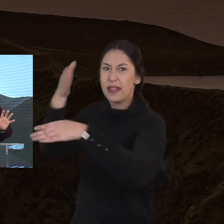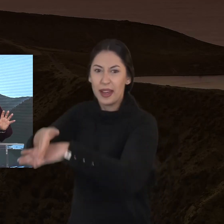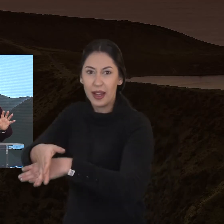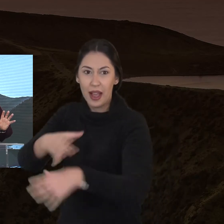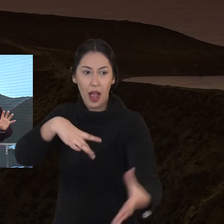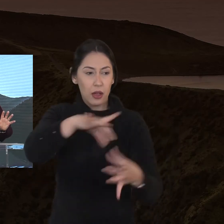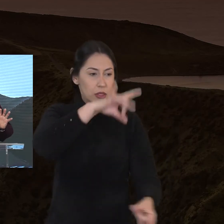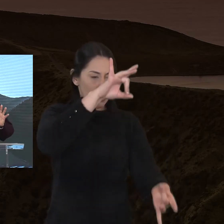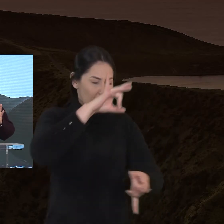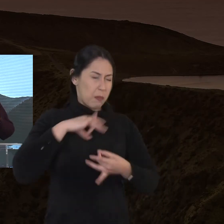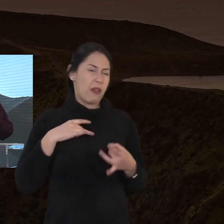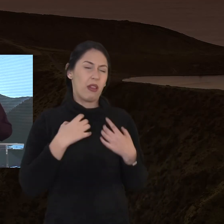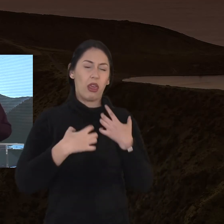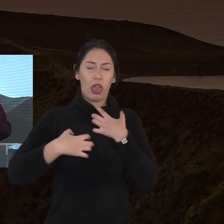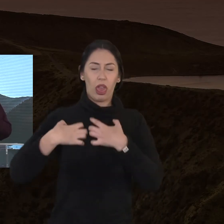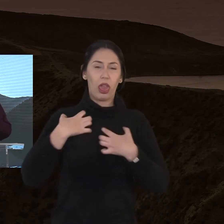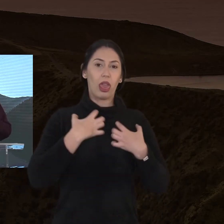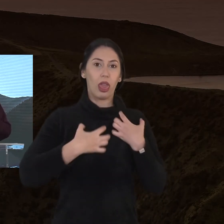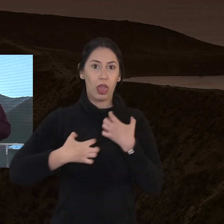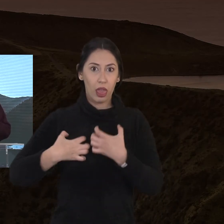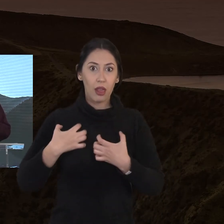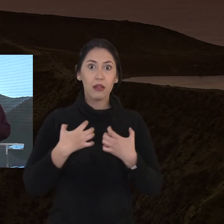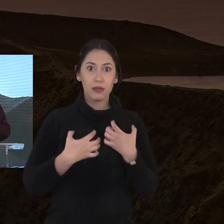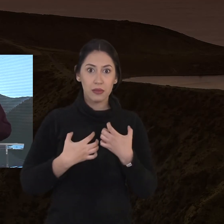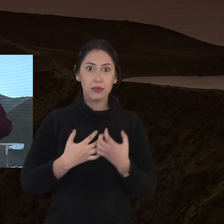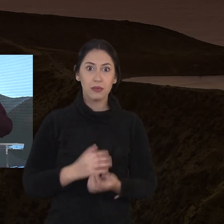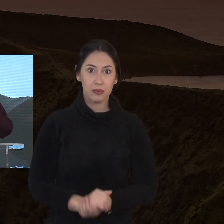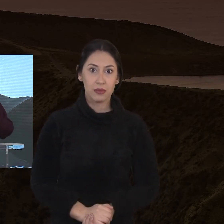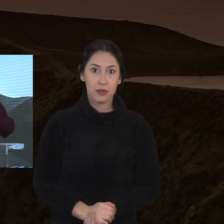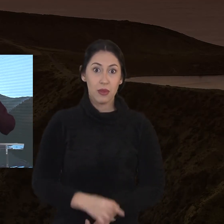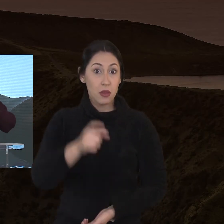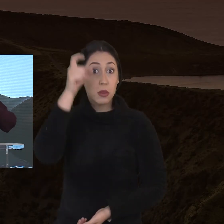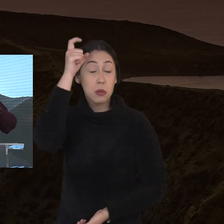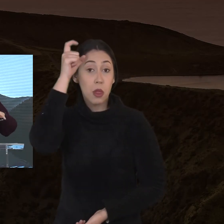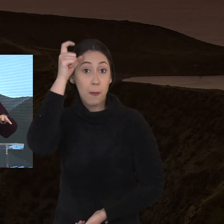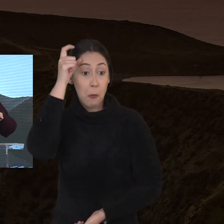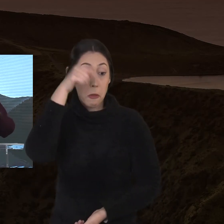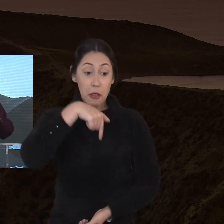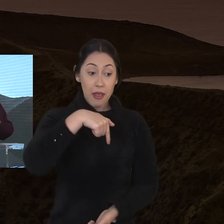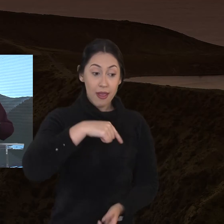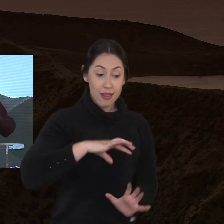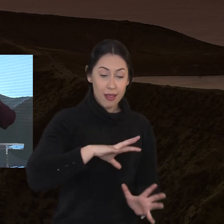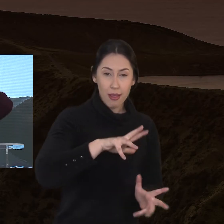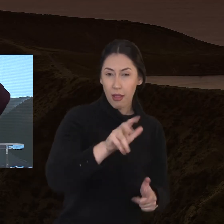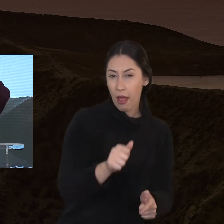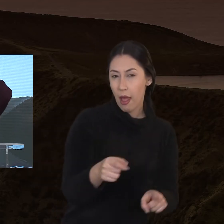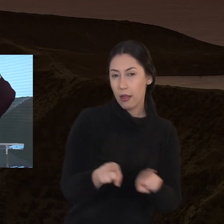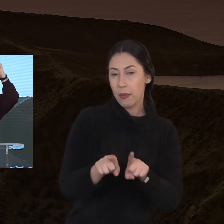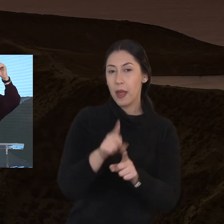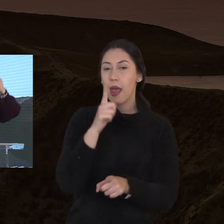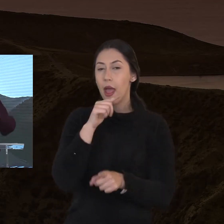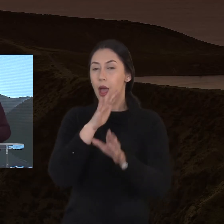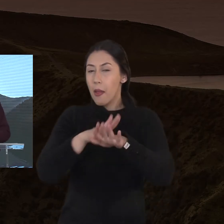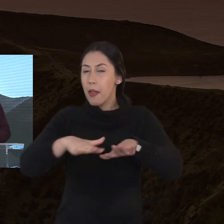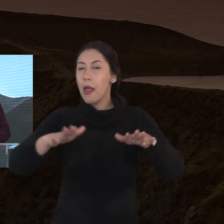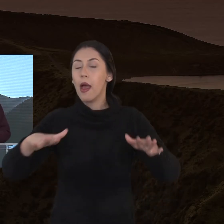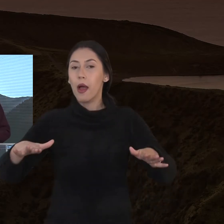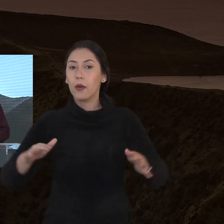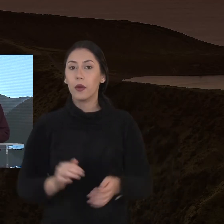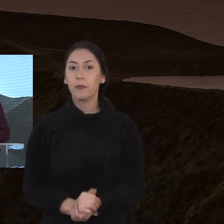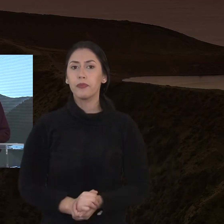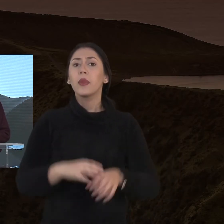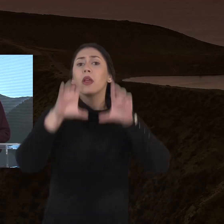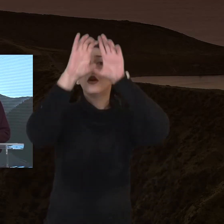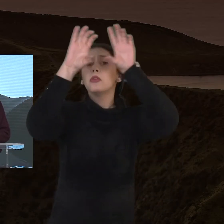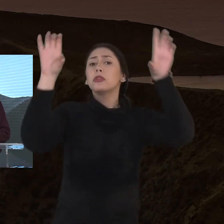a esses são os espíritos descorporificado são os demônios aqui na terra e nas águas no céu tensão